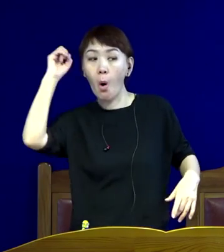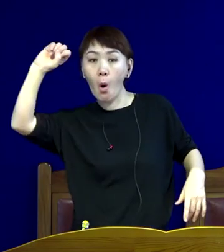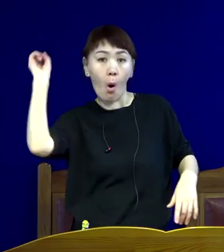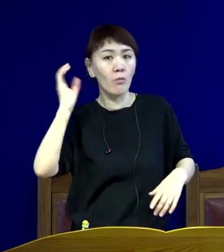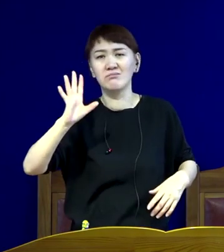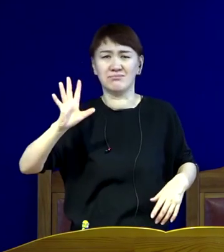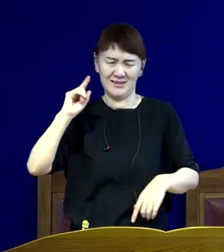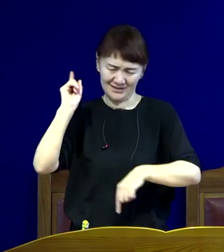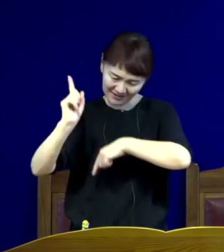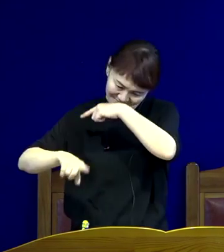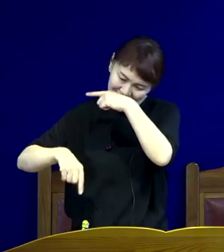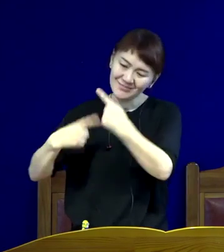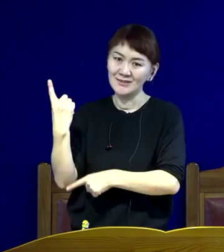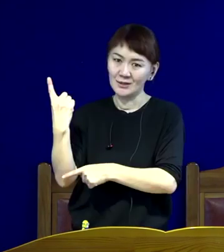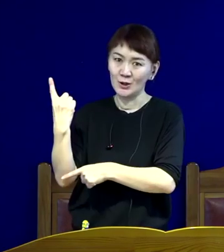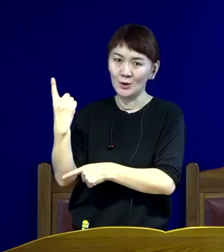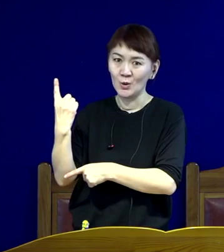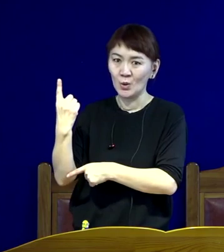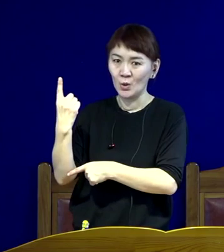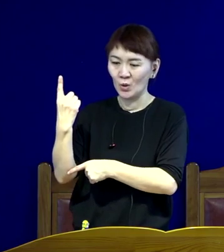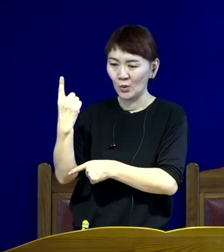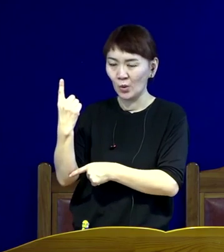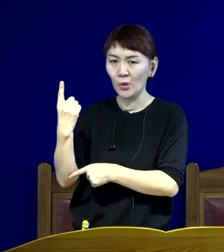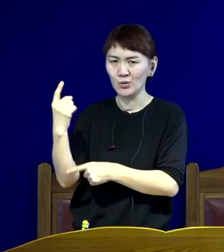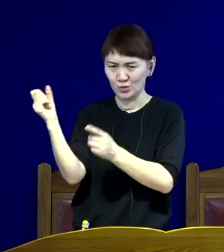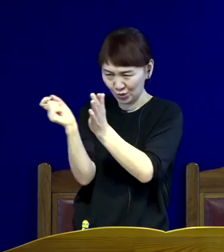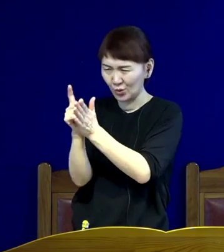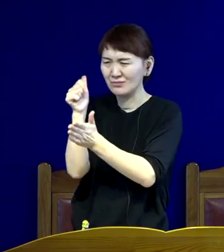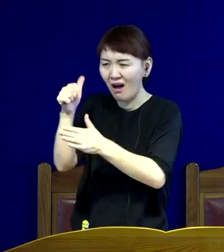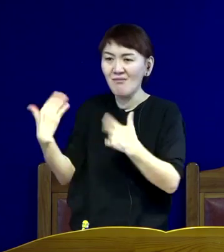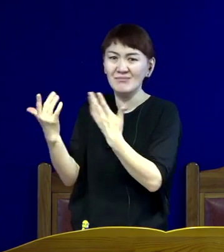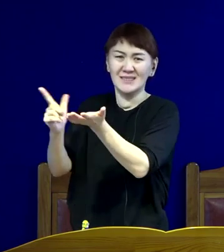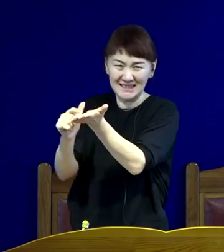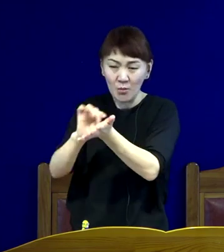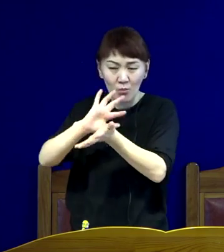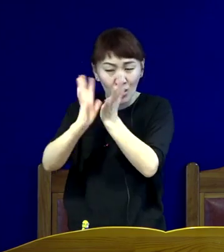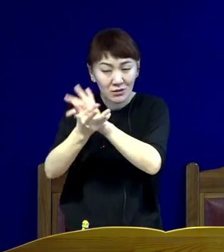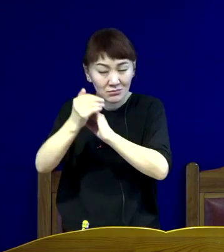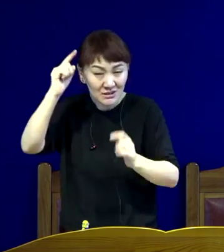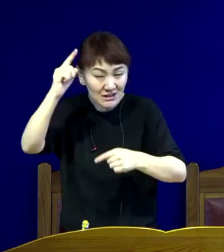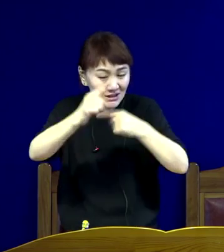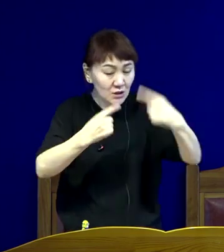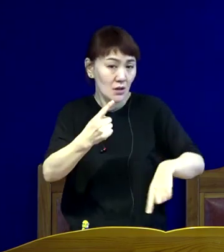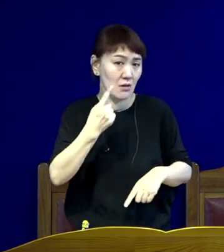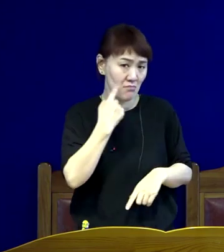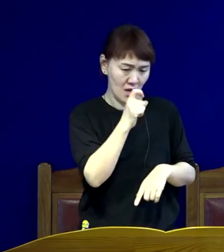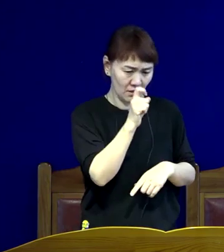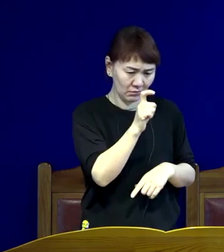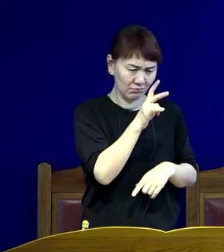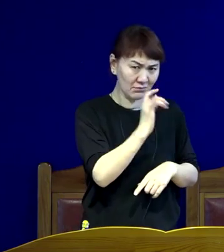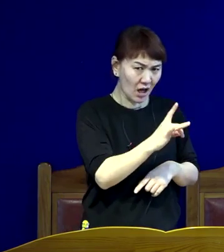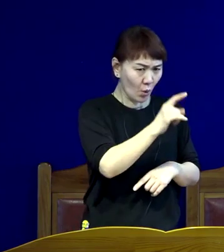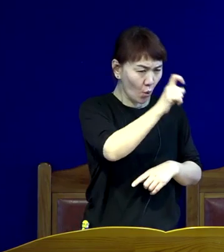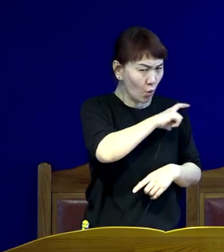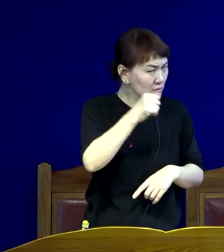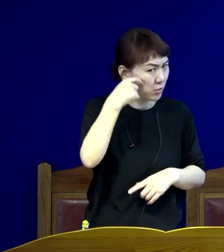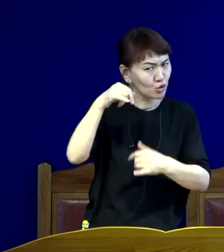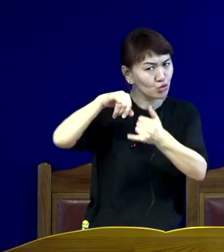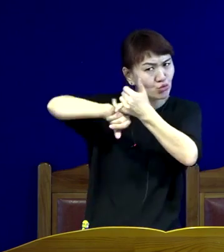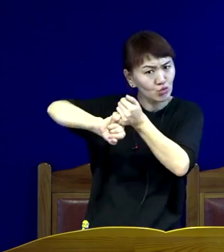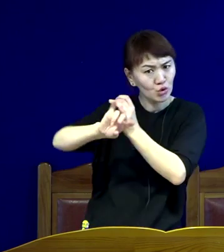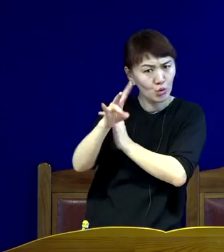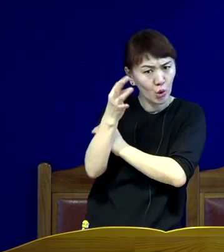эрэгтэйгээс илүү эхнэрийн үүрэг маш чухал гэдгийг санаарай. Тэмж учраас нөхрийгөө тэргүүн гэж бодоод